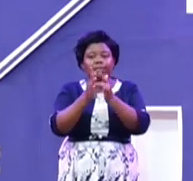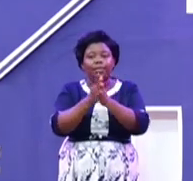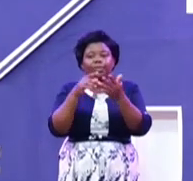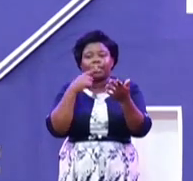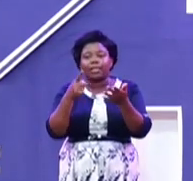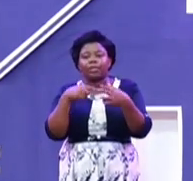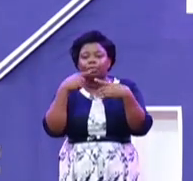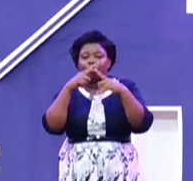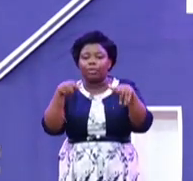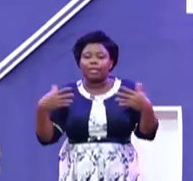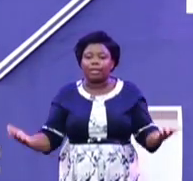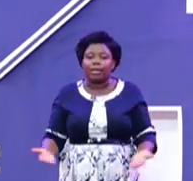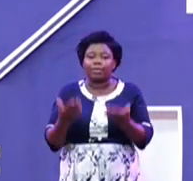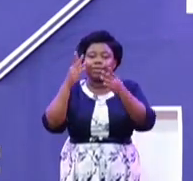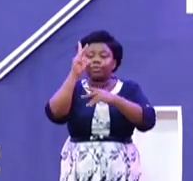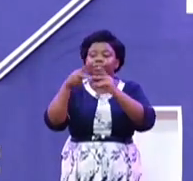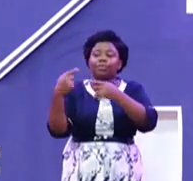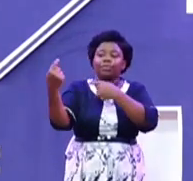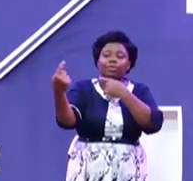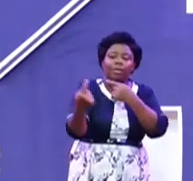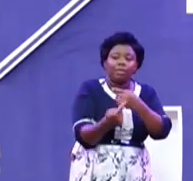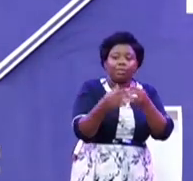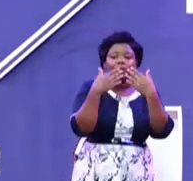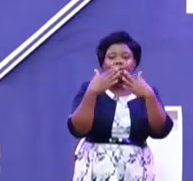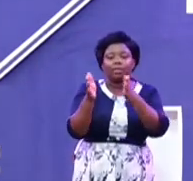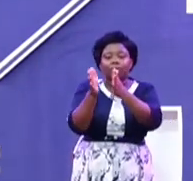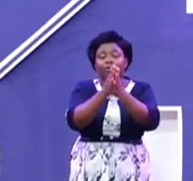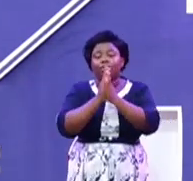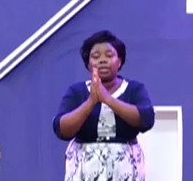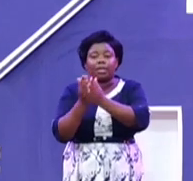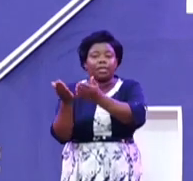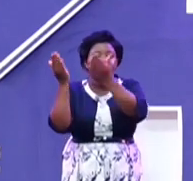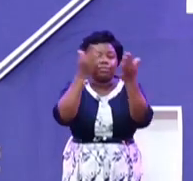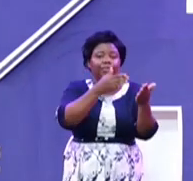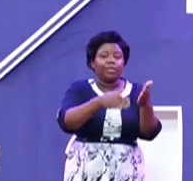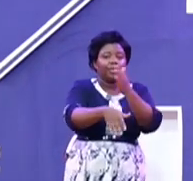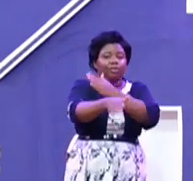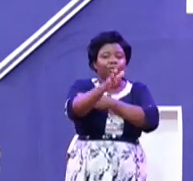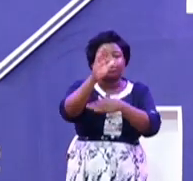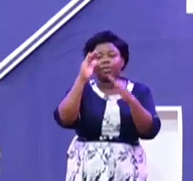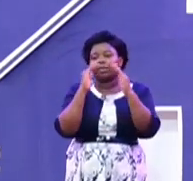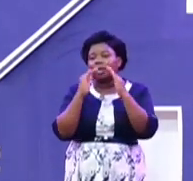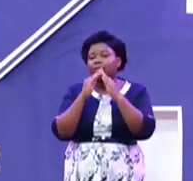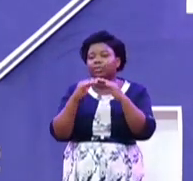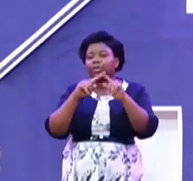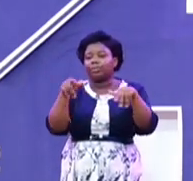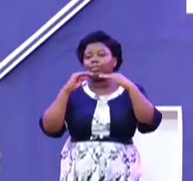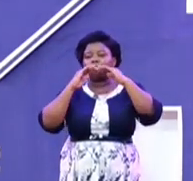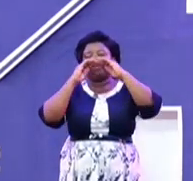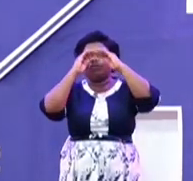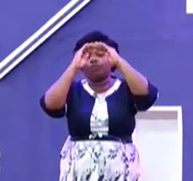tukubiriza abantu okuleeta okwebaza twebalize wamu baleete mu nnyumba yaani ya Mukama tubasabire